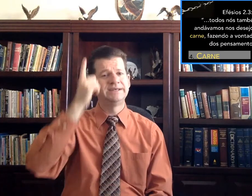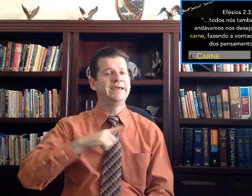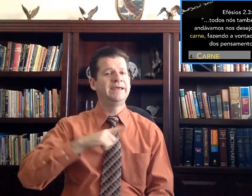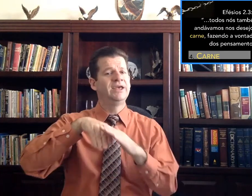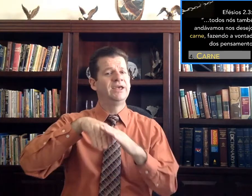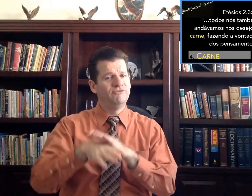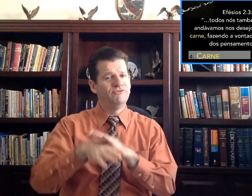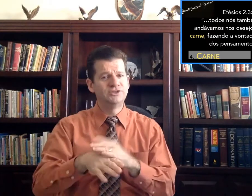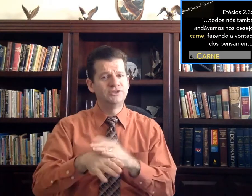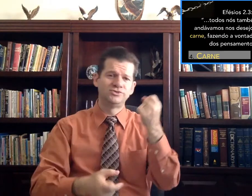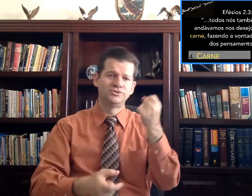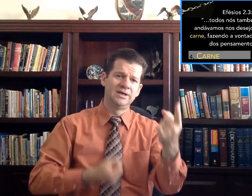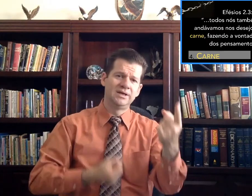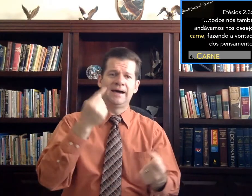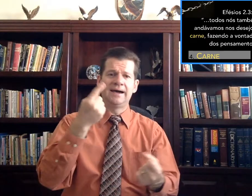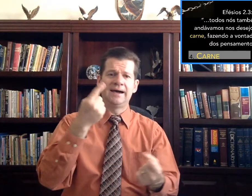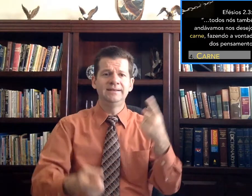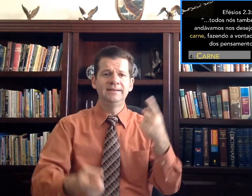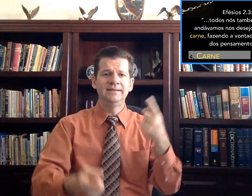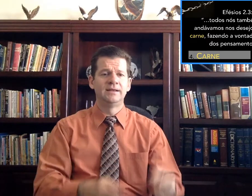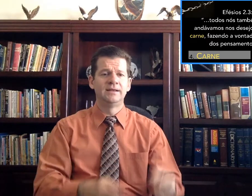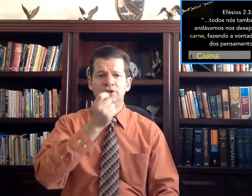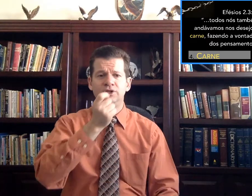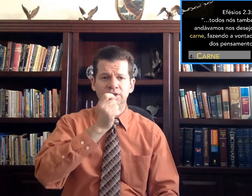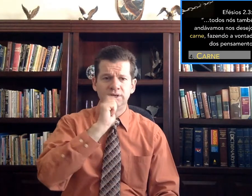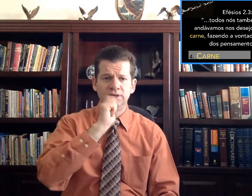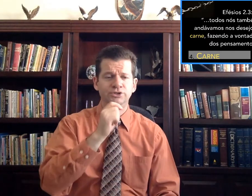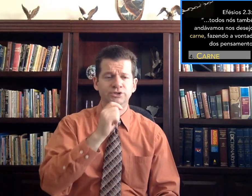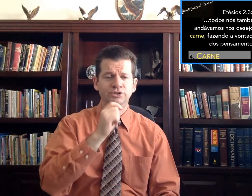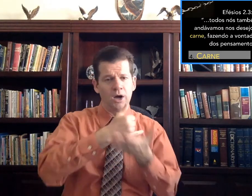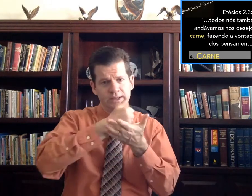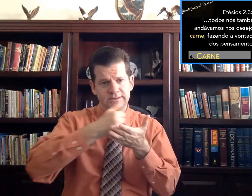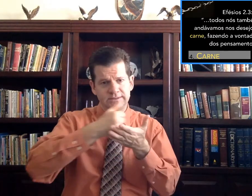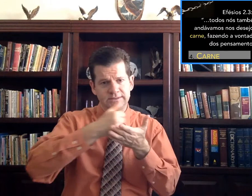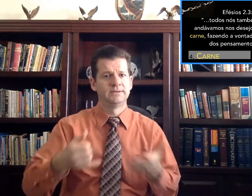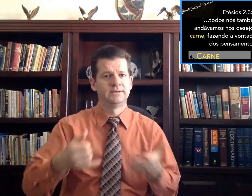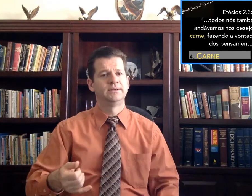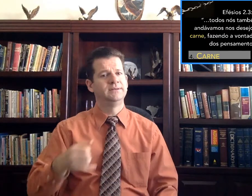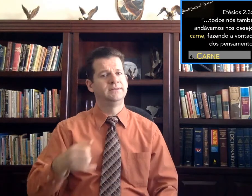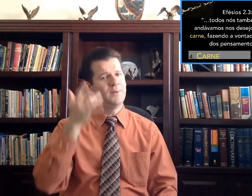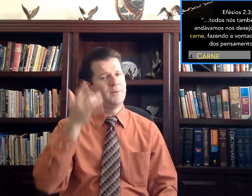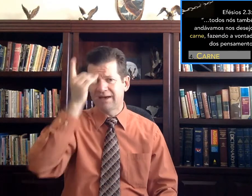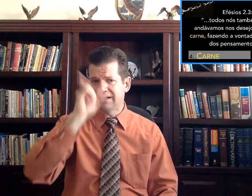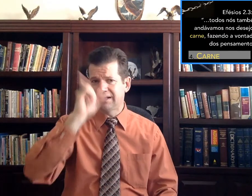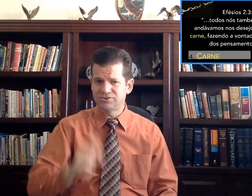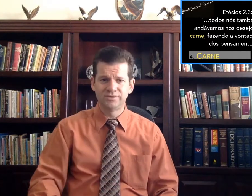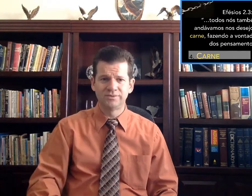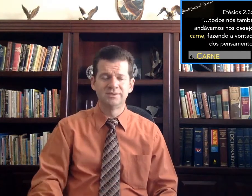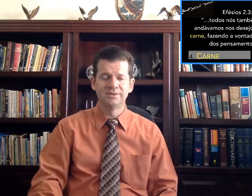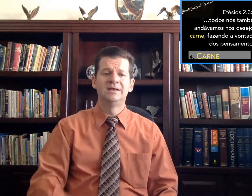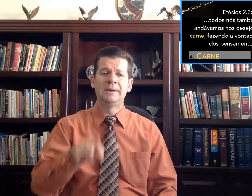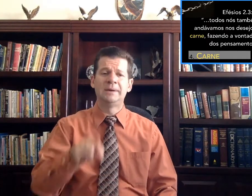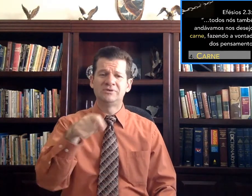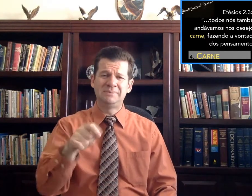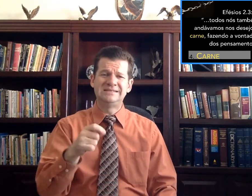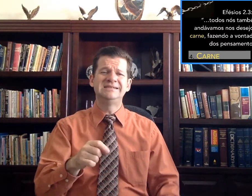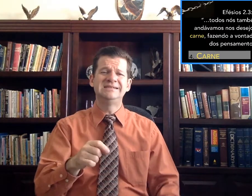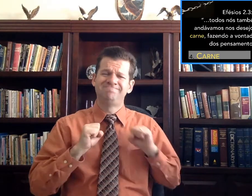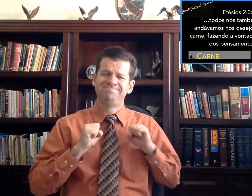têm vícios ainda de drogas. Não é fácil. Então você precisa